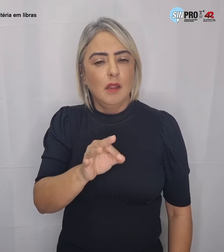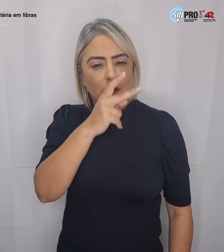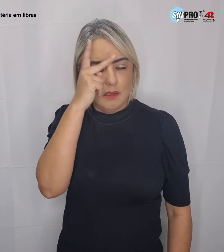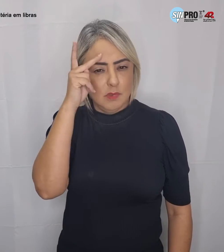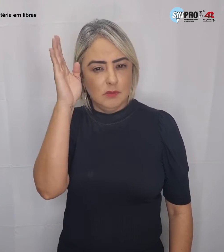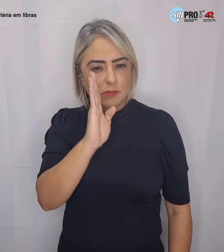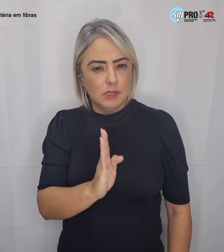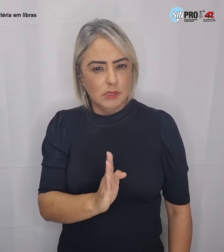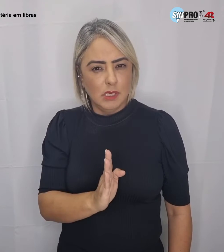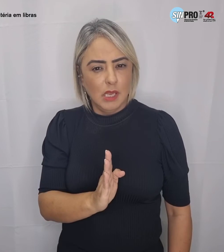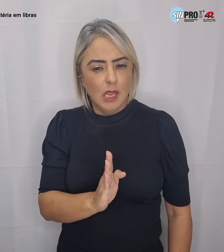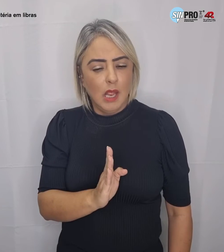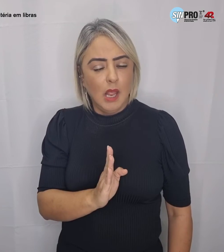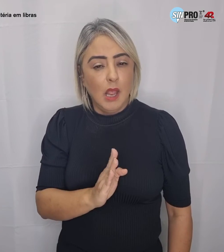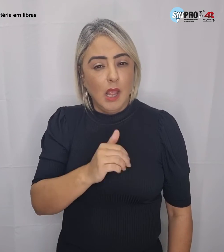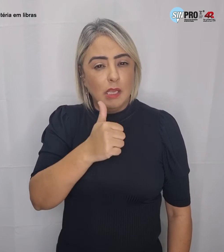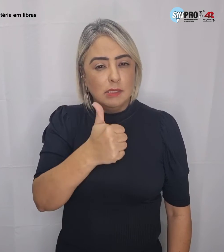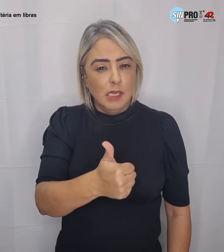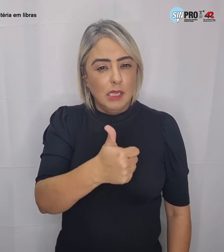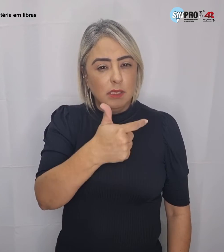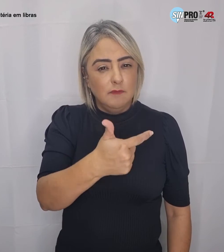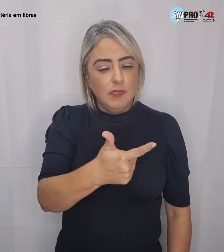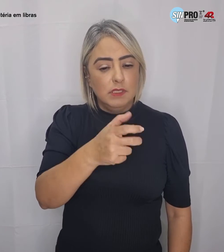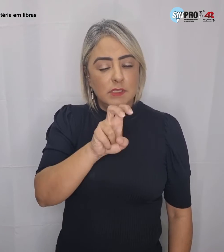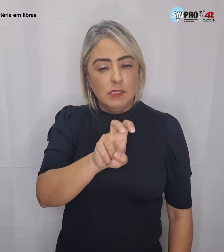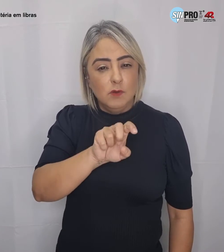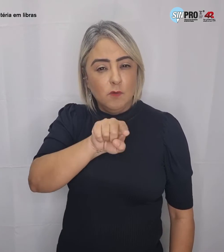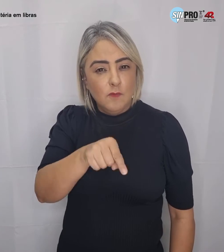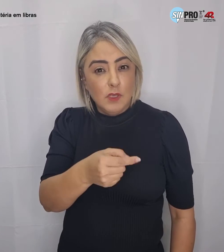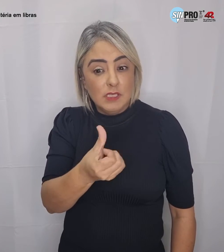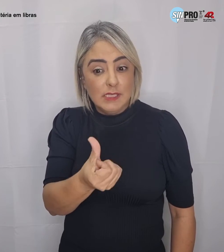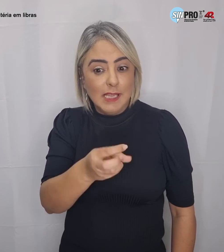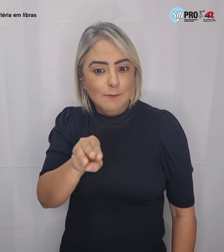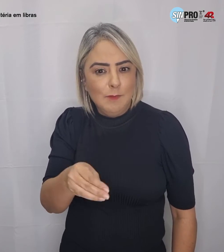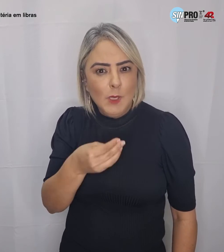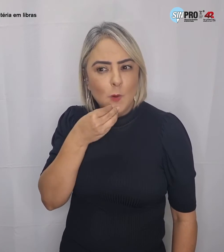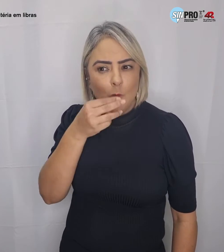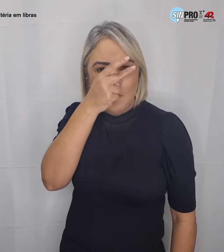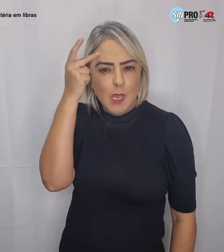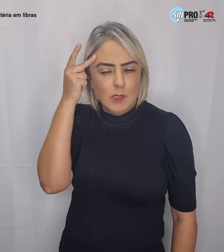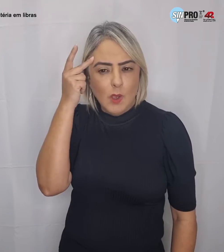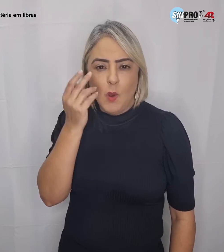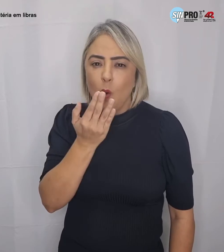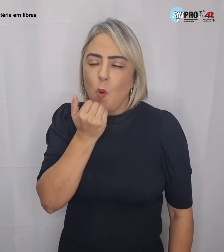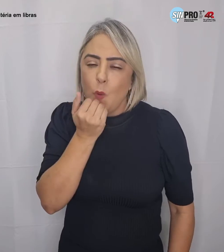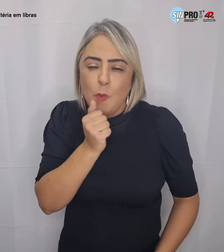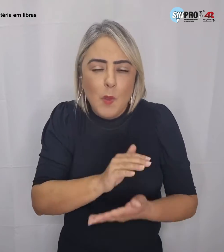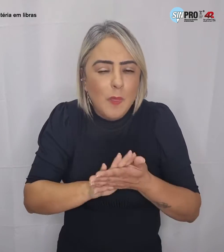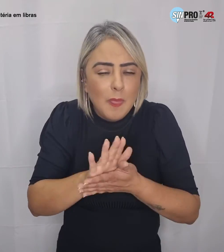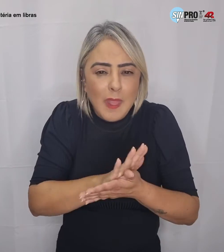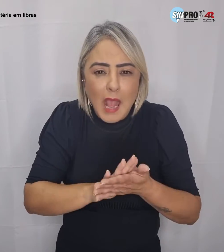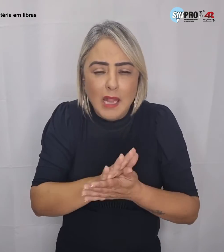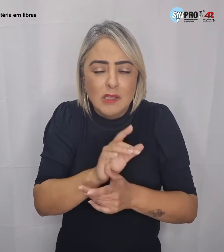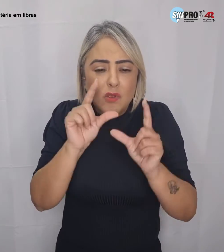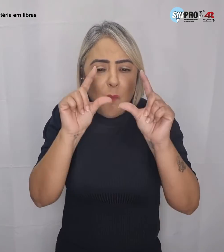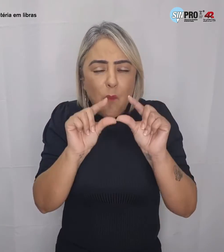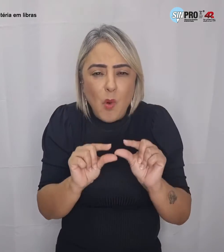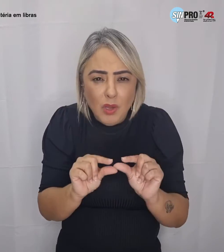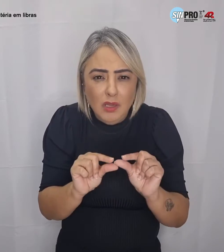dos brasileiros, 125,6 milhões que não comeram em quantidade e